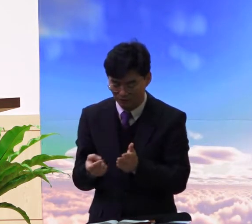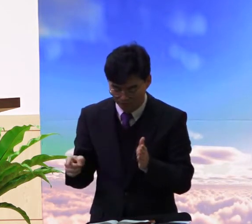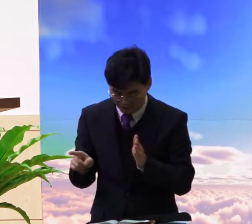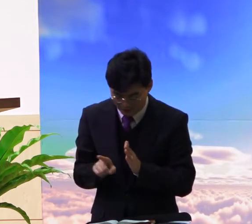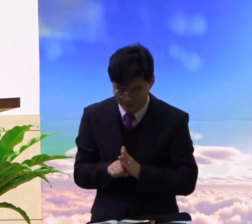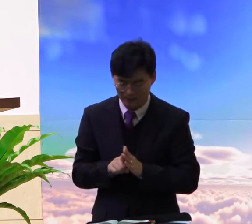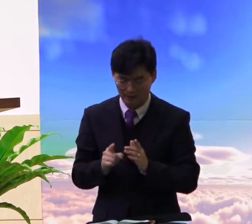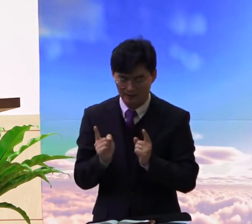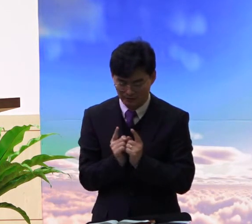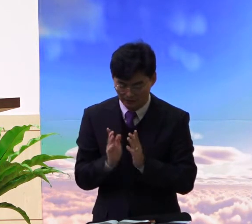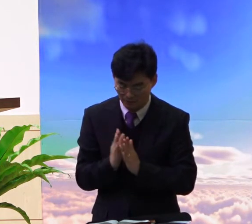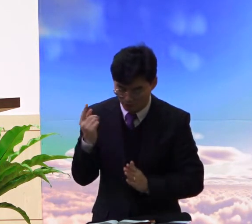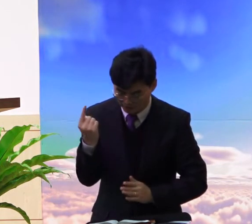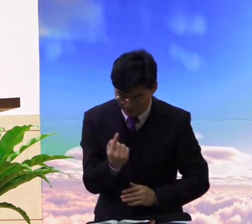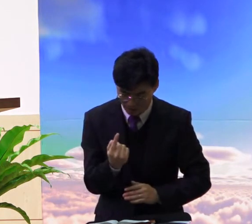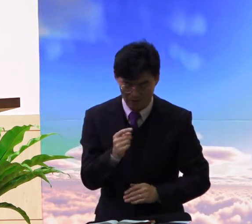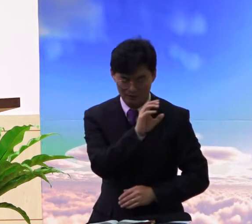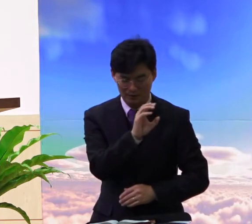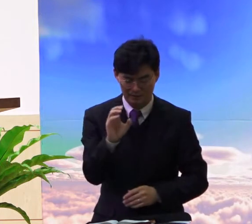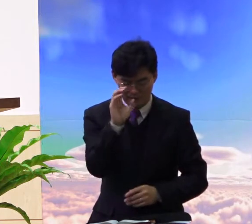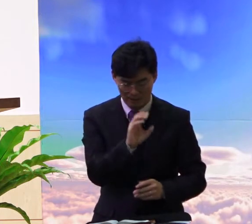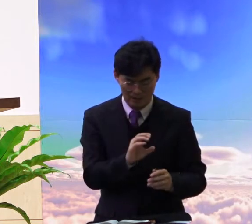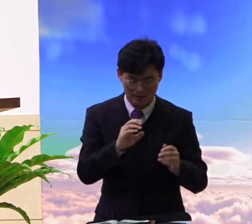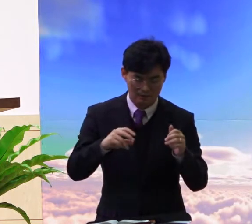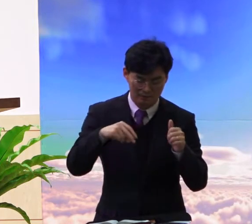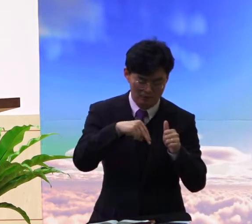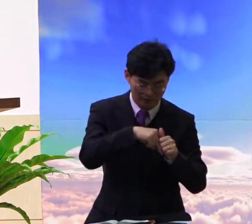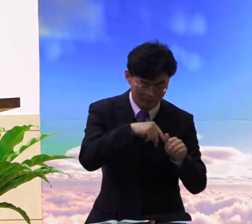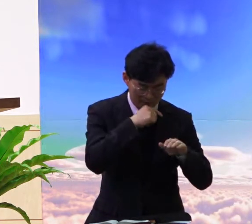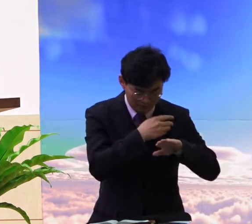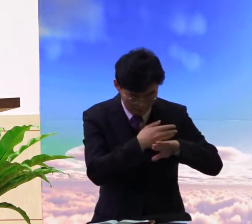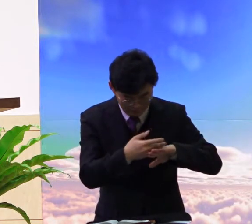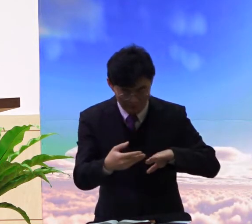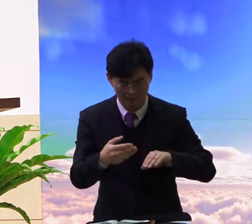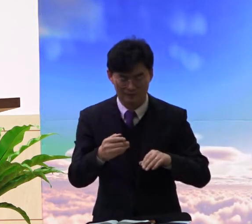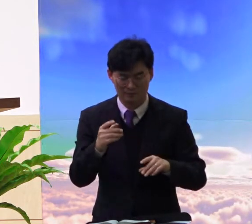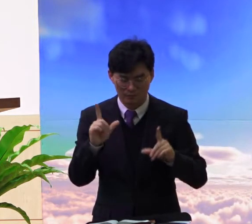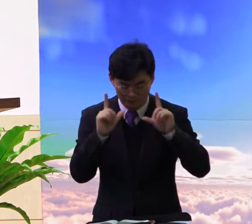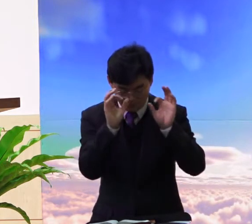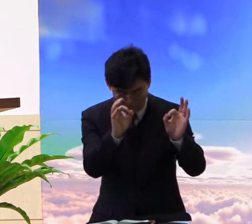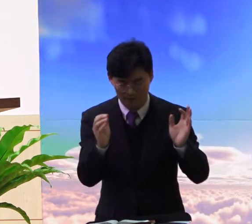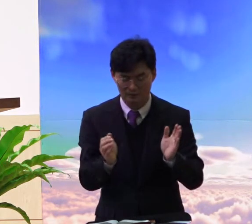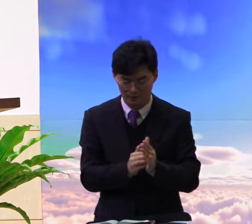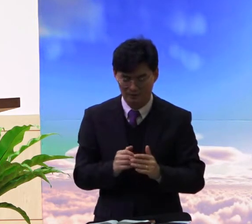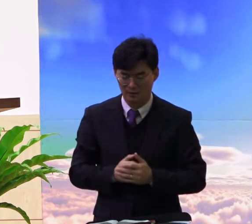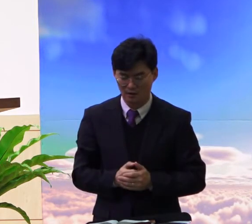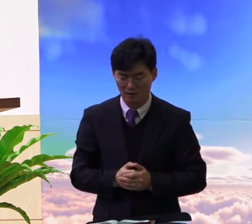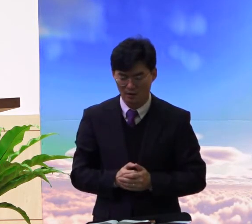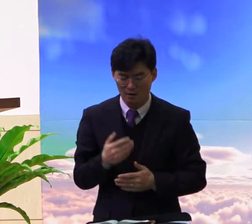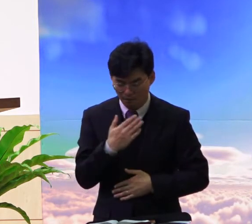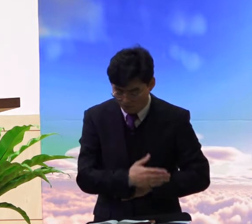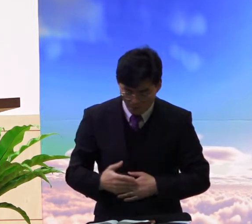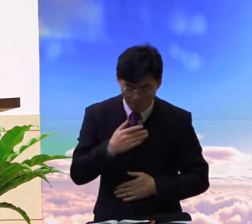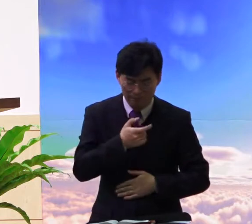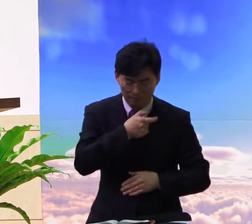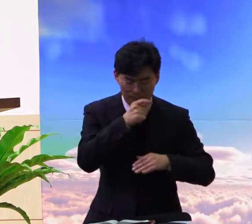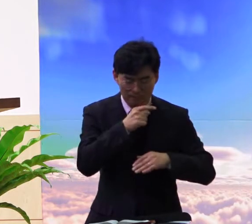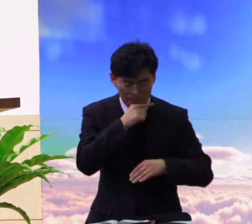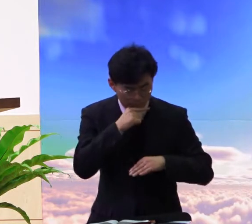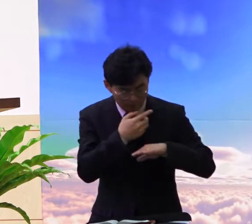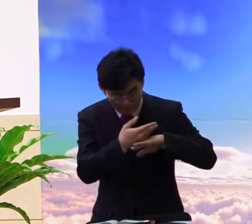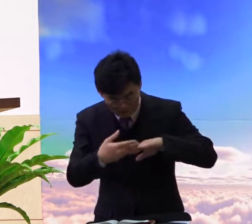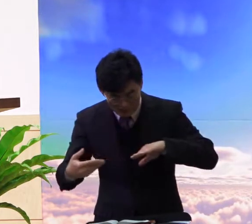친히 이 땅에 오셔서 십자가에서 그 육체가 찢기시고 물과 피를 다 쏟으시며 우리를